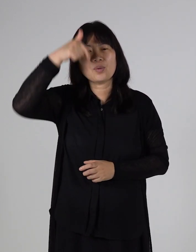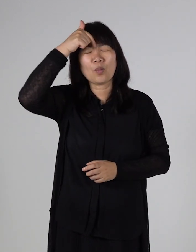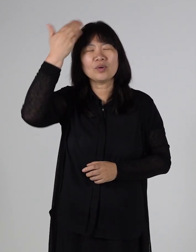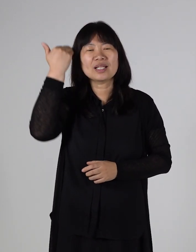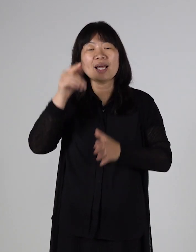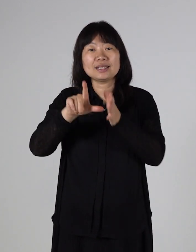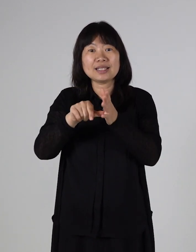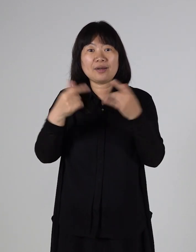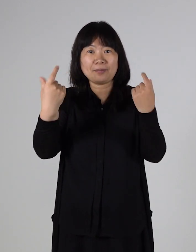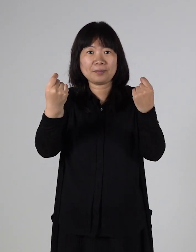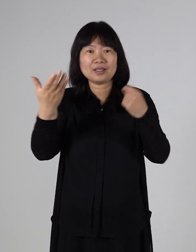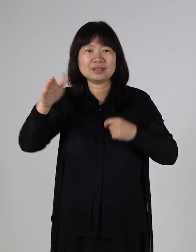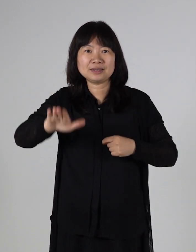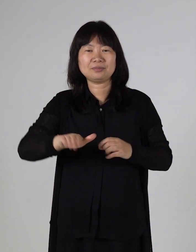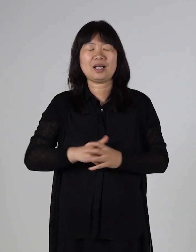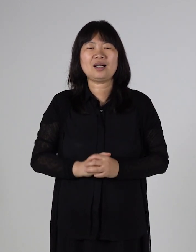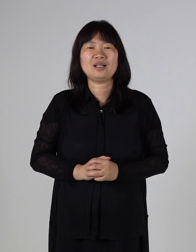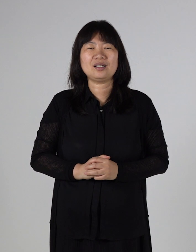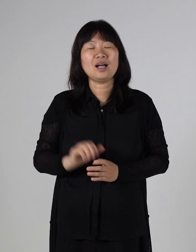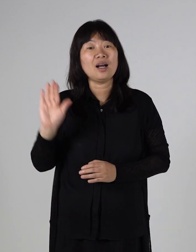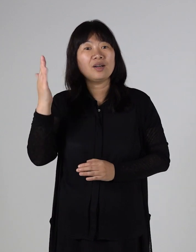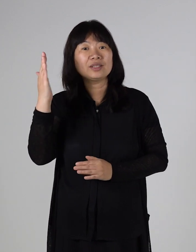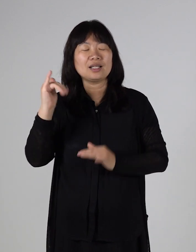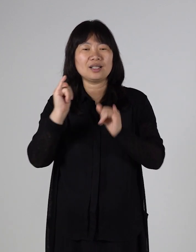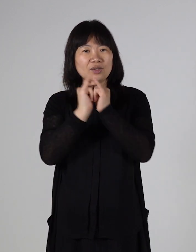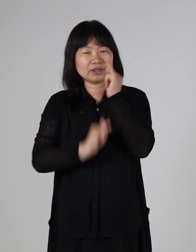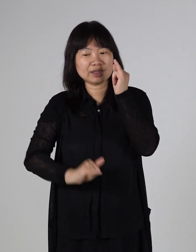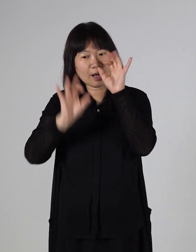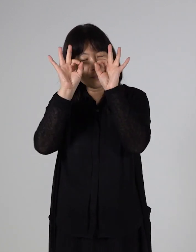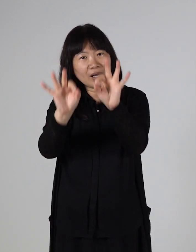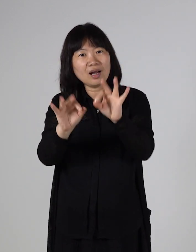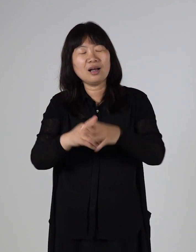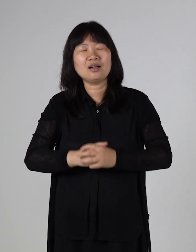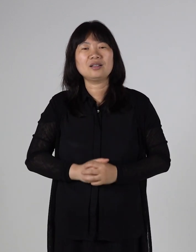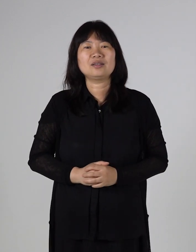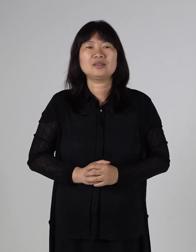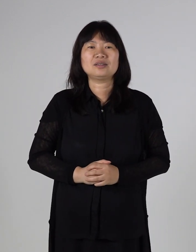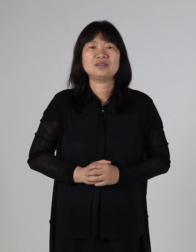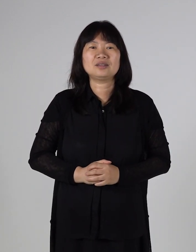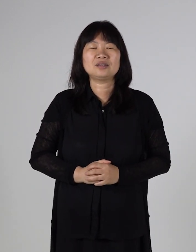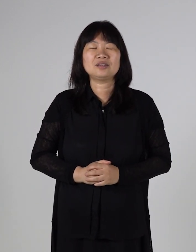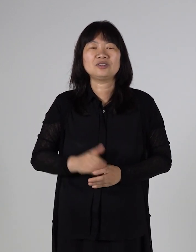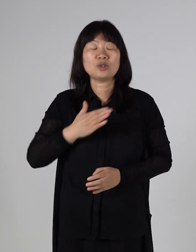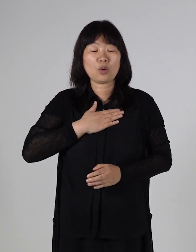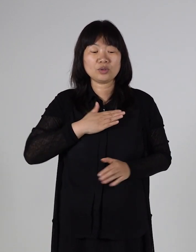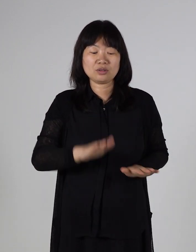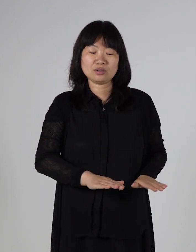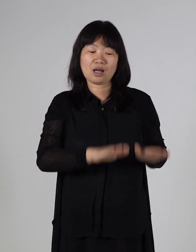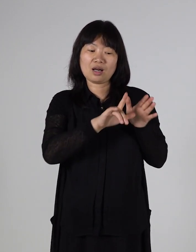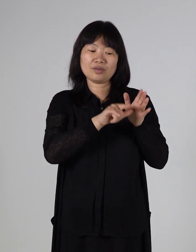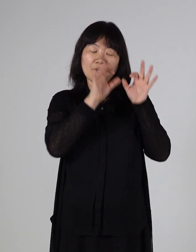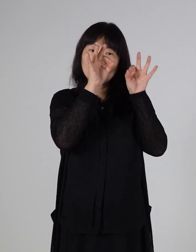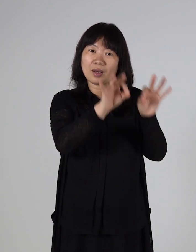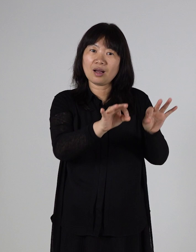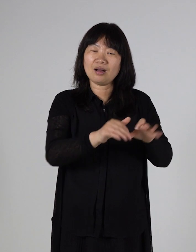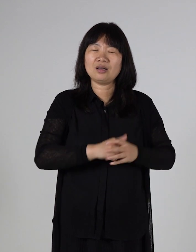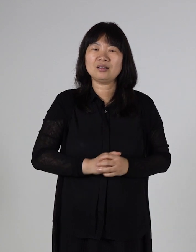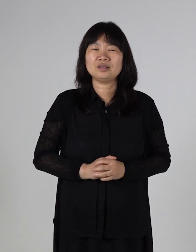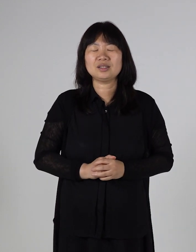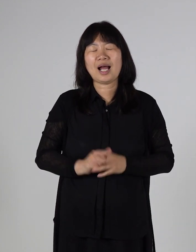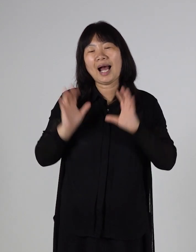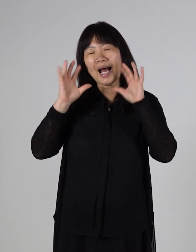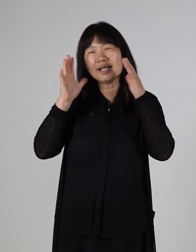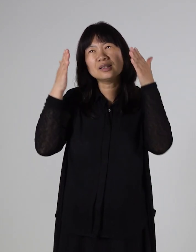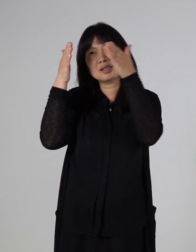시대에도 그렇지만 우리 근현대 사회도 보면 저희 자랄 때만 해도 이렇게